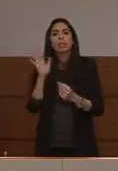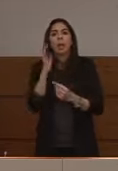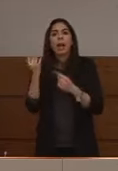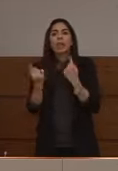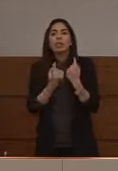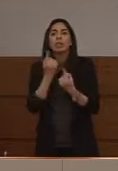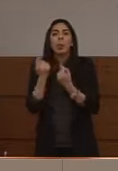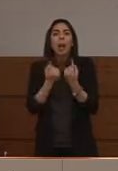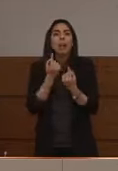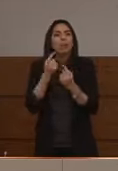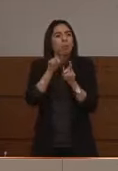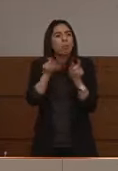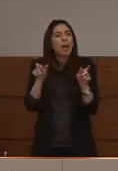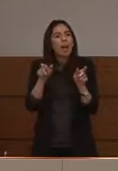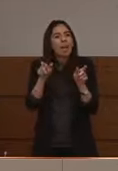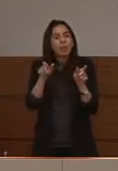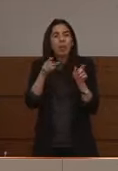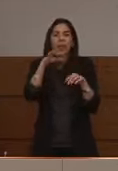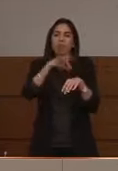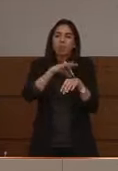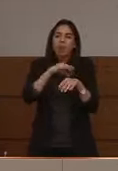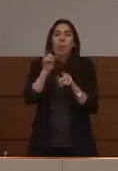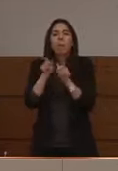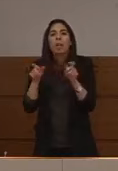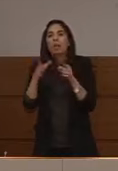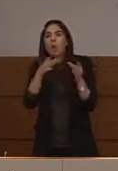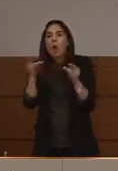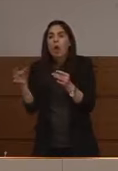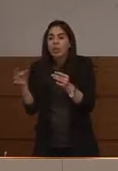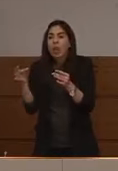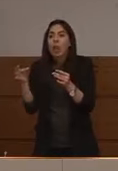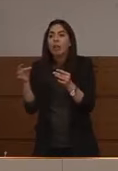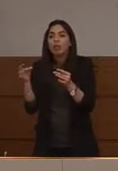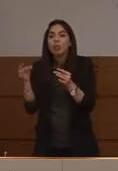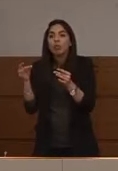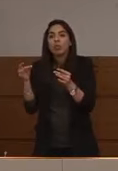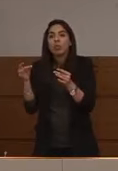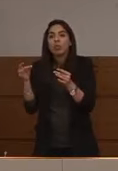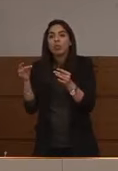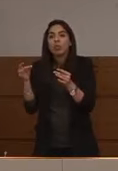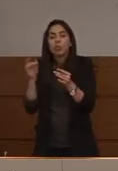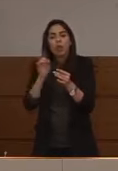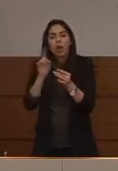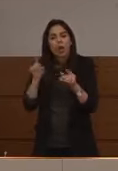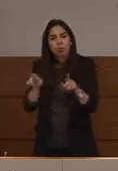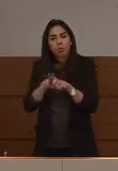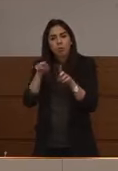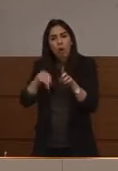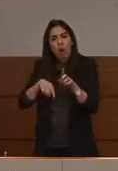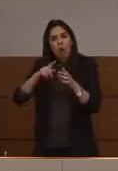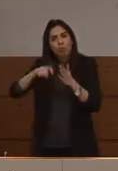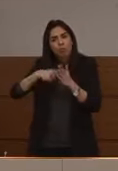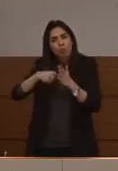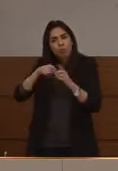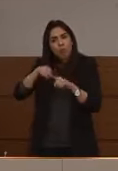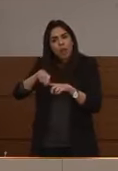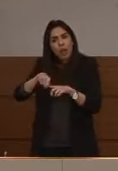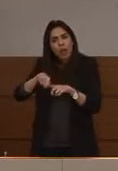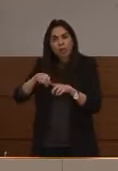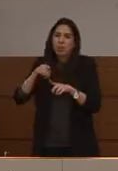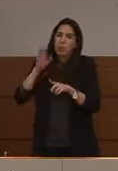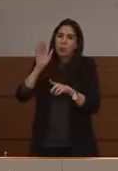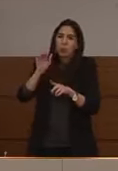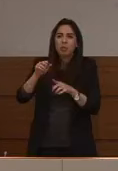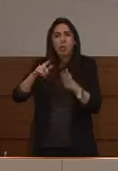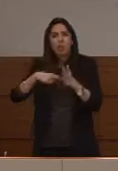sarebbe di fatto quella che di cui parliamo ogni giorno qui alle 18 ma stiamo parlando di numeri in una